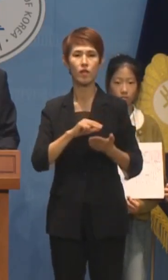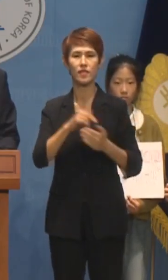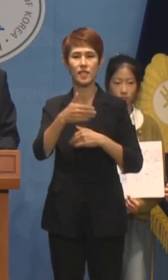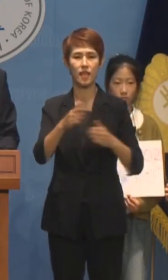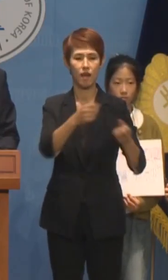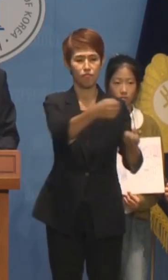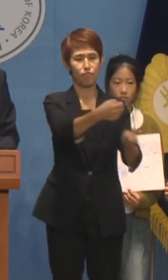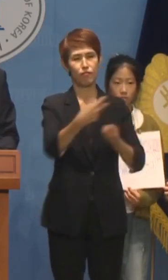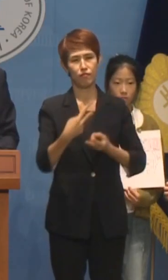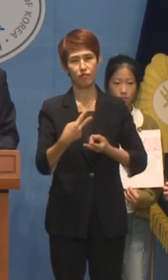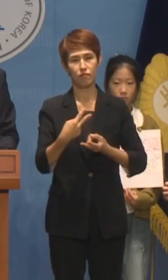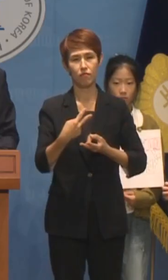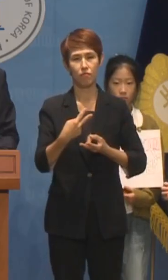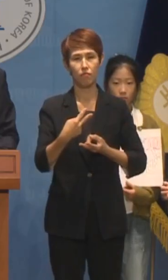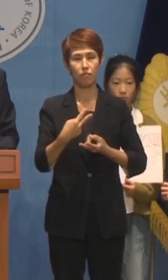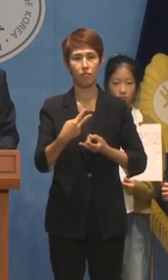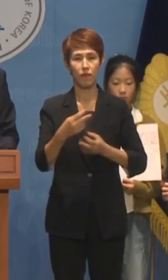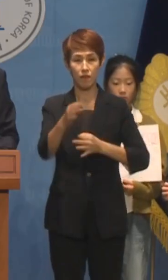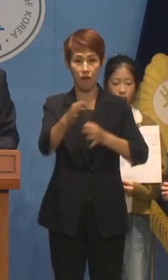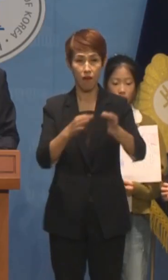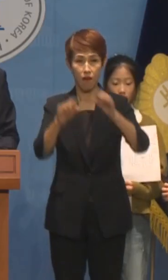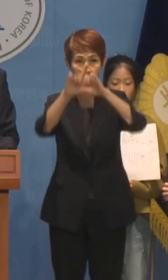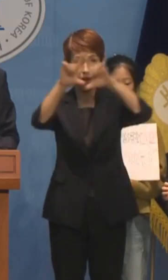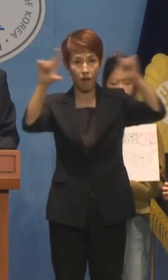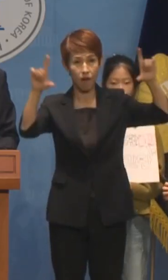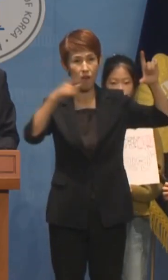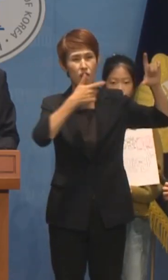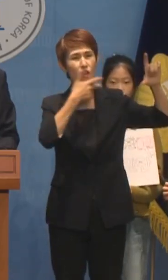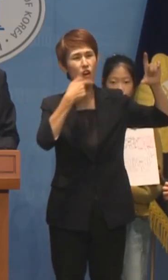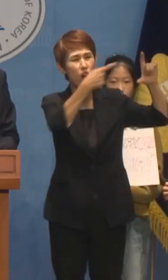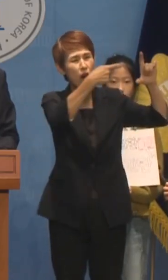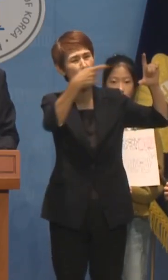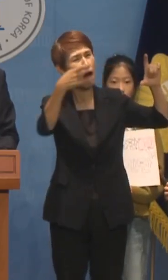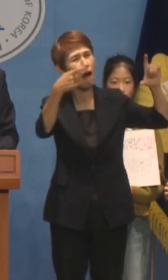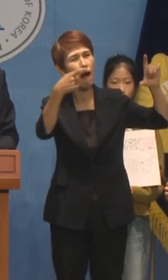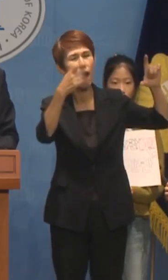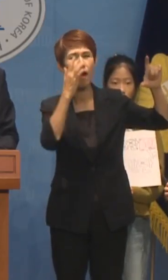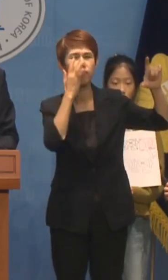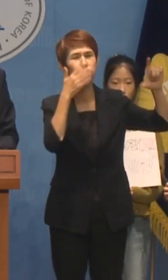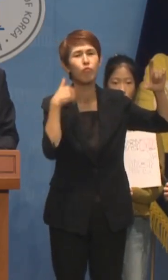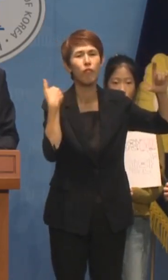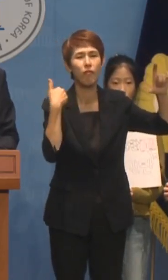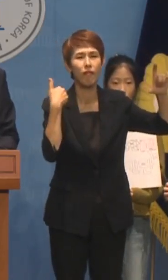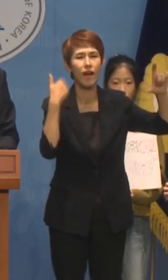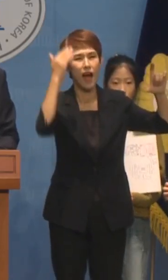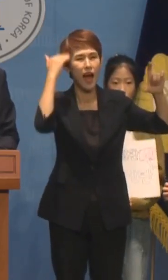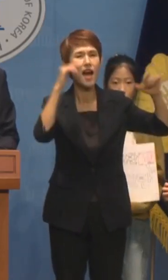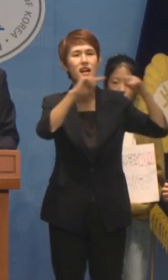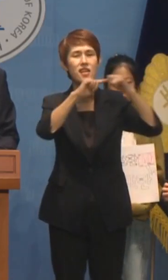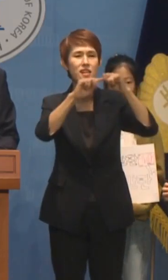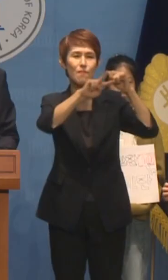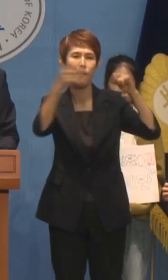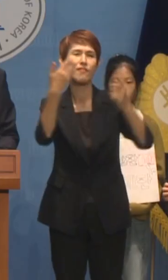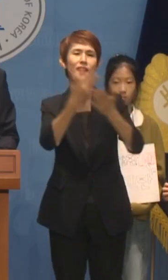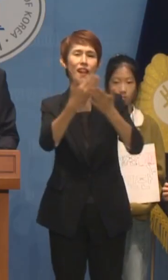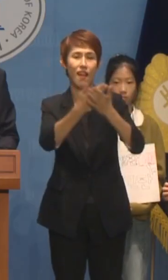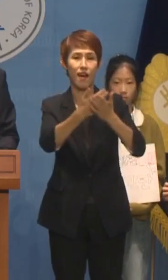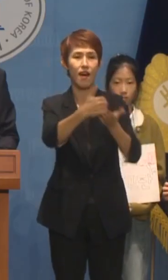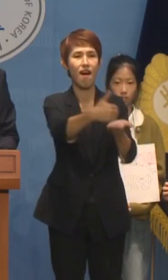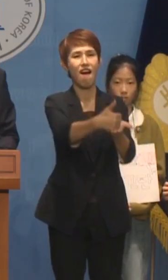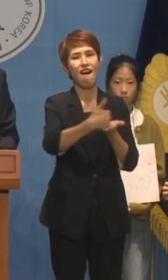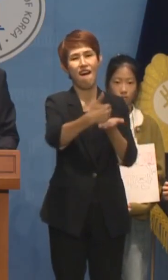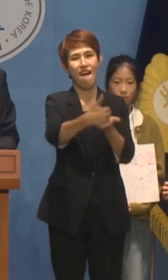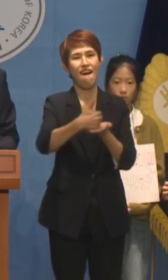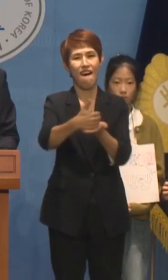수가 없다. 아름다운 한글로 된 간판이 점점 사라지고 있다. 한글 간판을 많이 볼 수 있게 해달라는